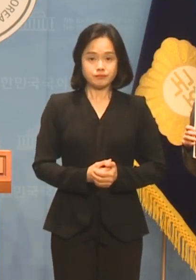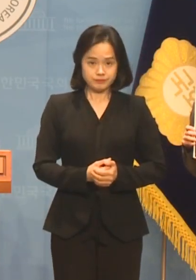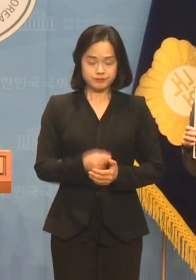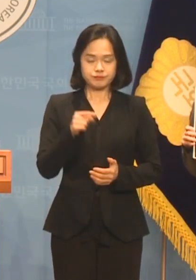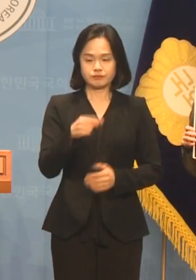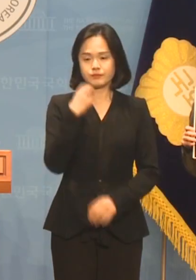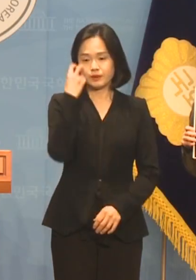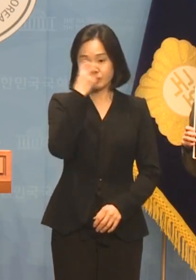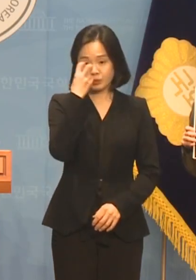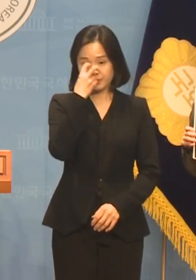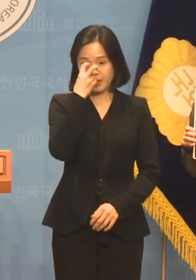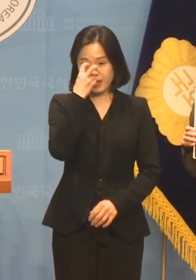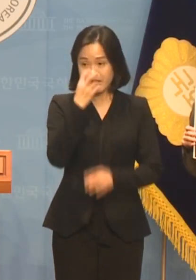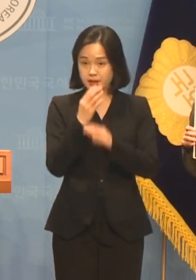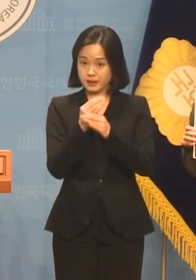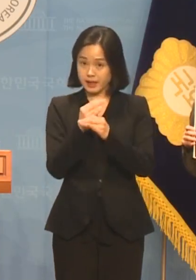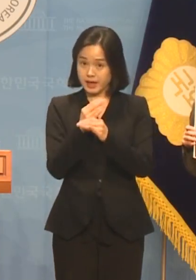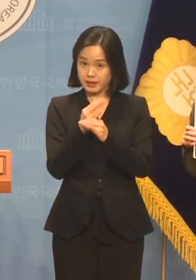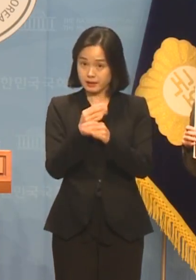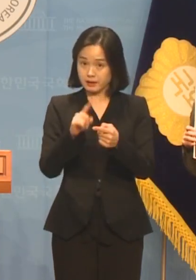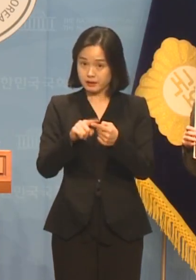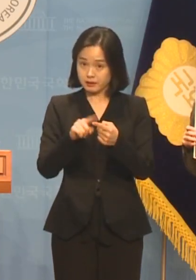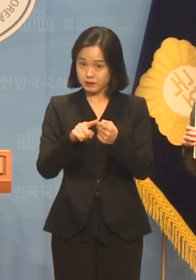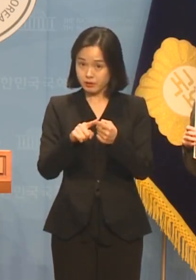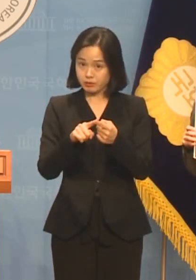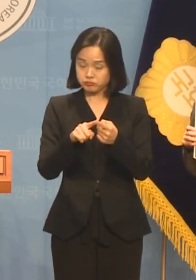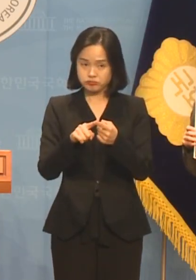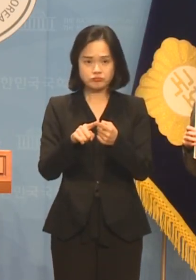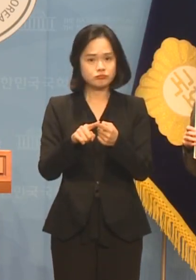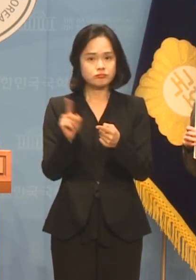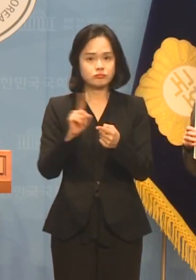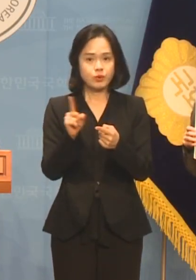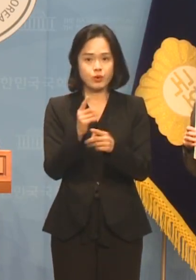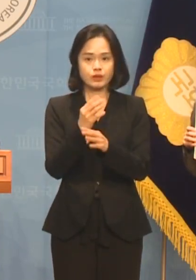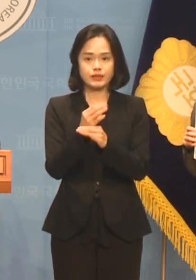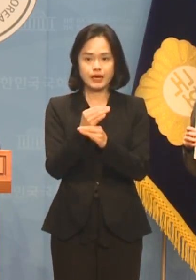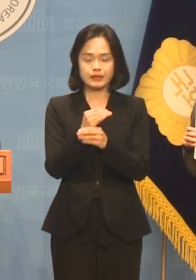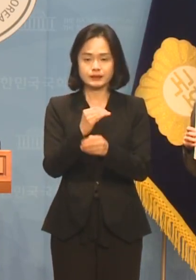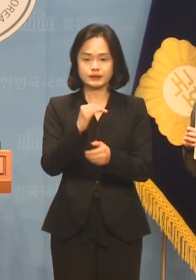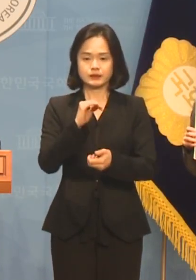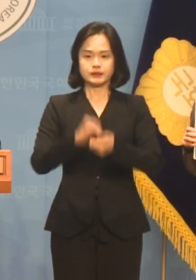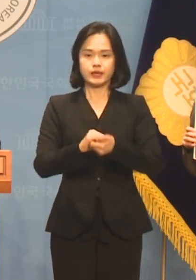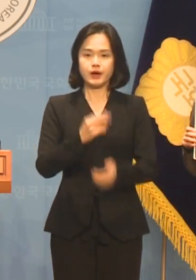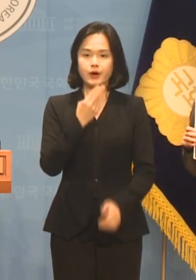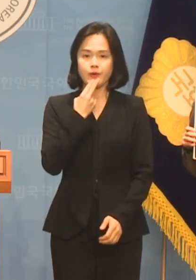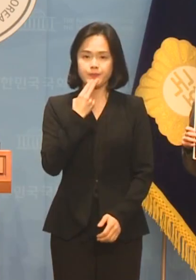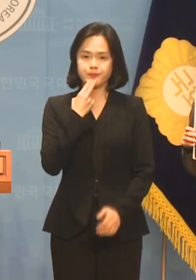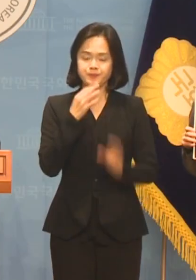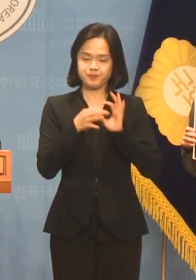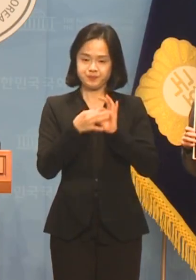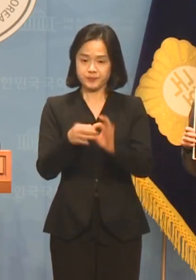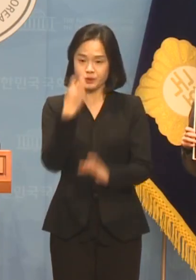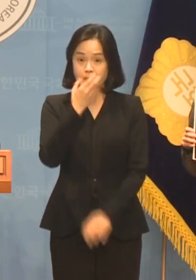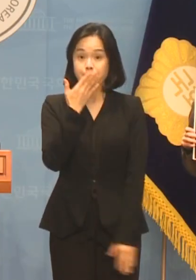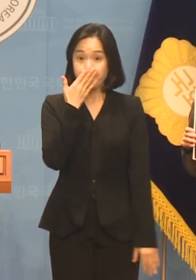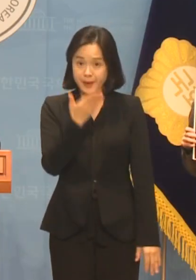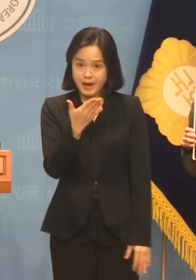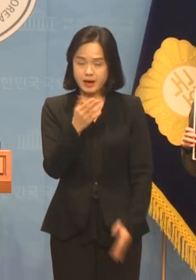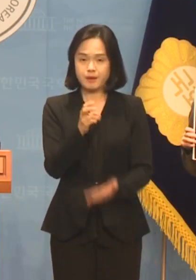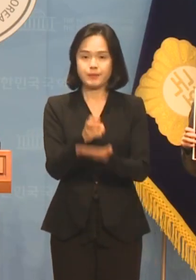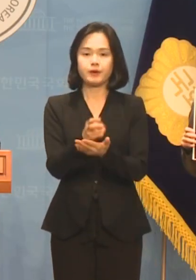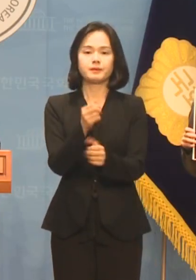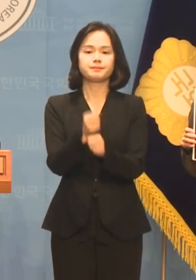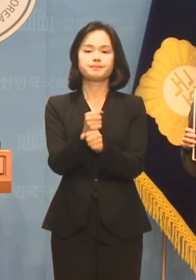발의했고 끝내 공소시효는 없어졌습니다. 어제 제가 애쓰고 노력하던 또